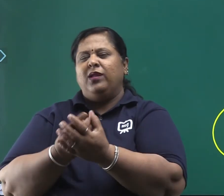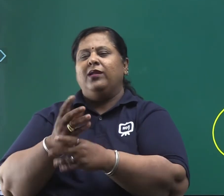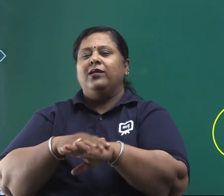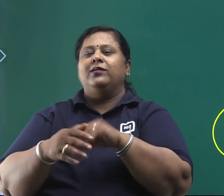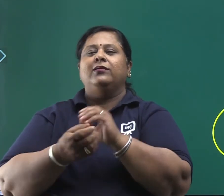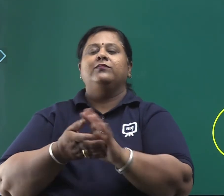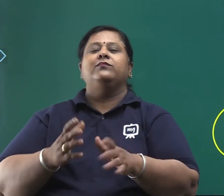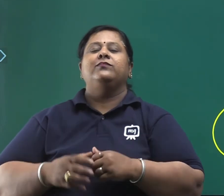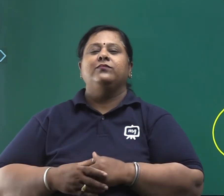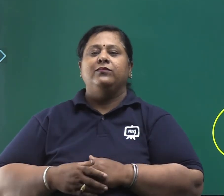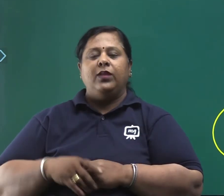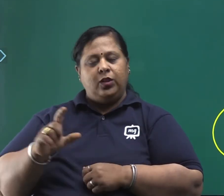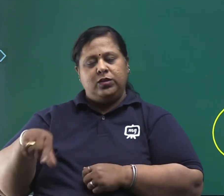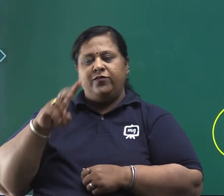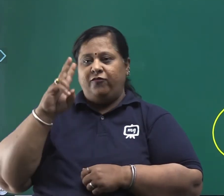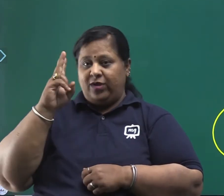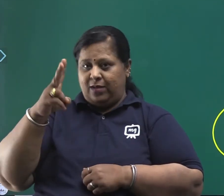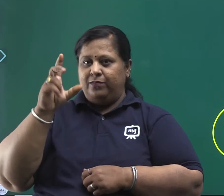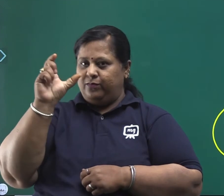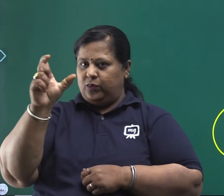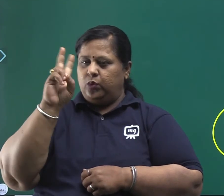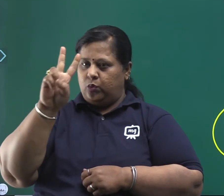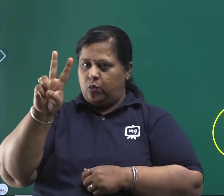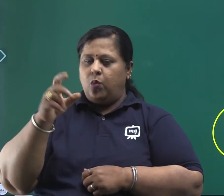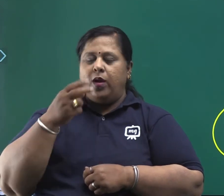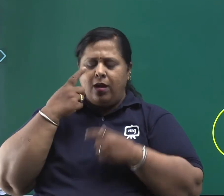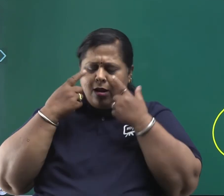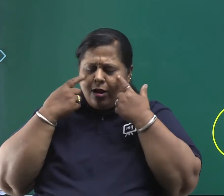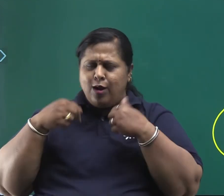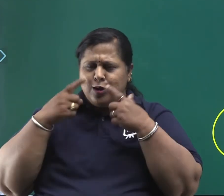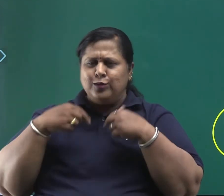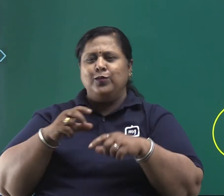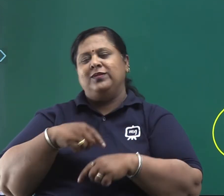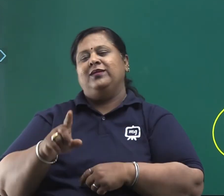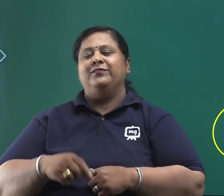तो सही उत्तर होगा विकल्प संख्या 2, आंसुओं से।